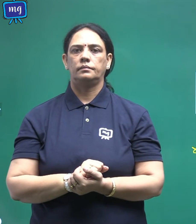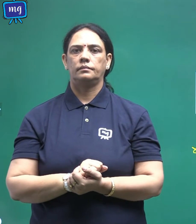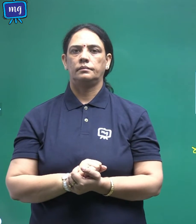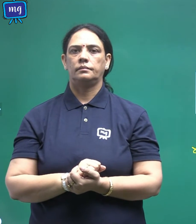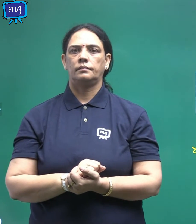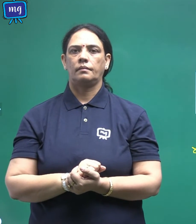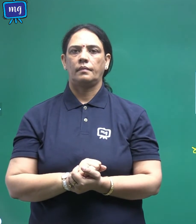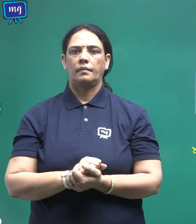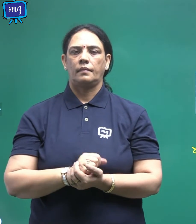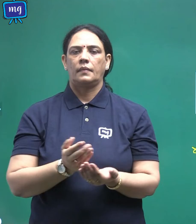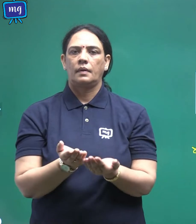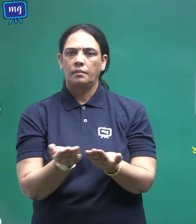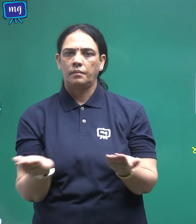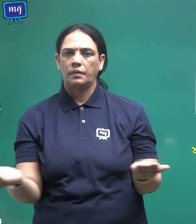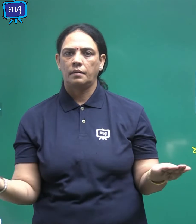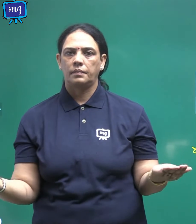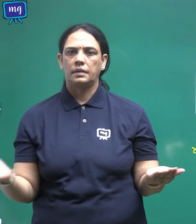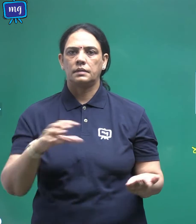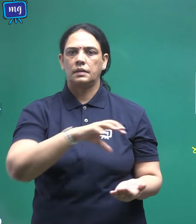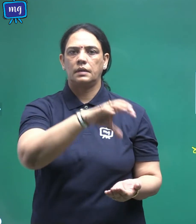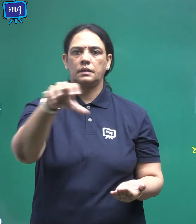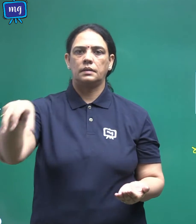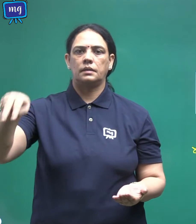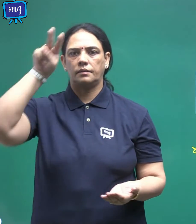का पृष्ठीय क्षेत्रफल।